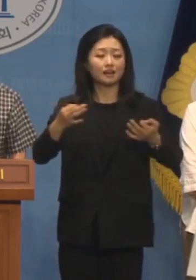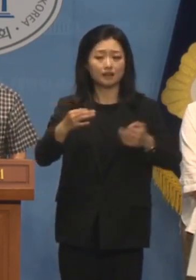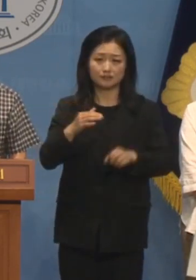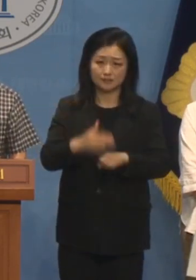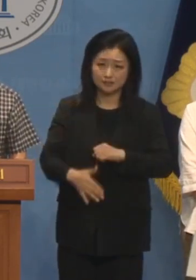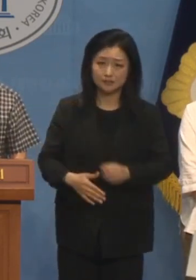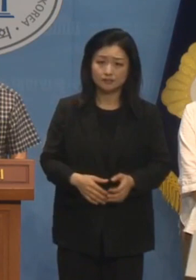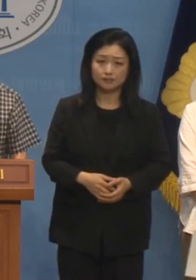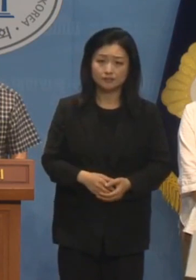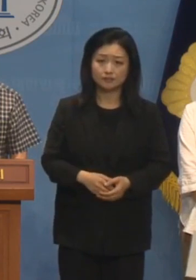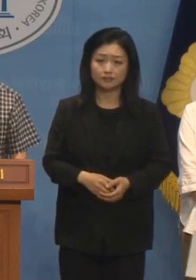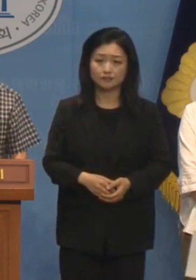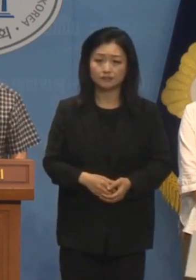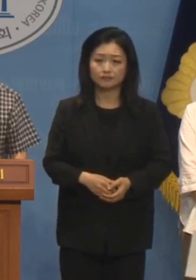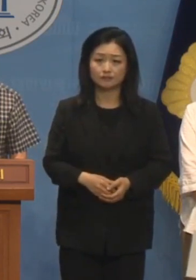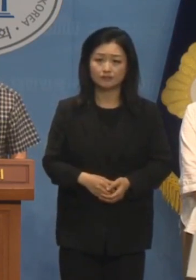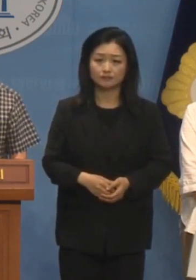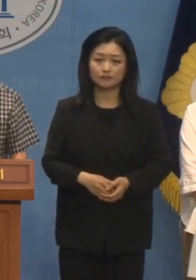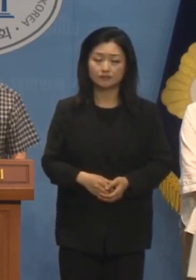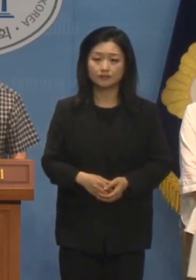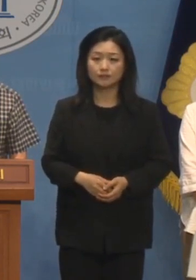있습니다.